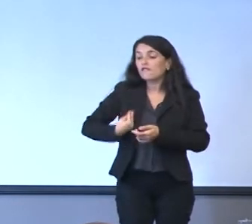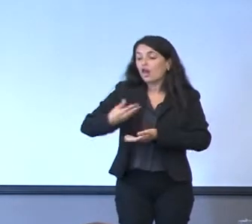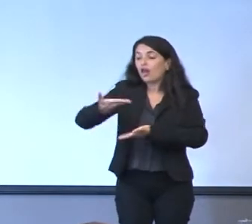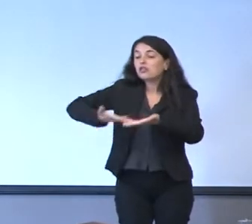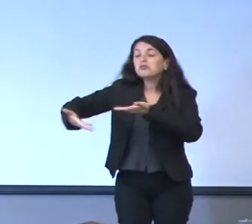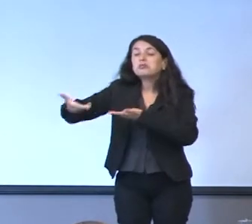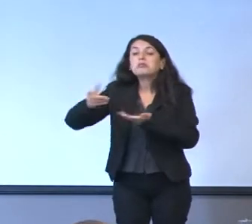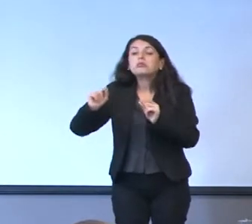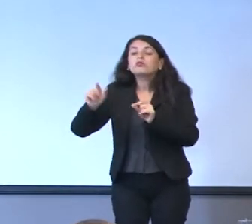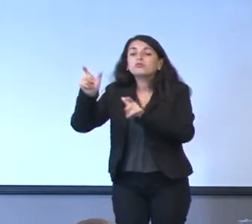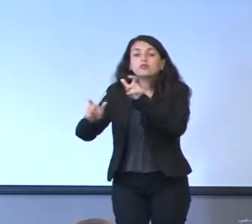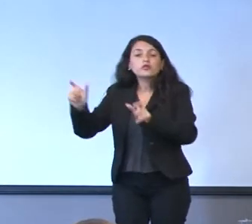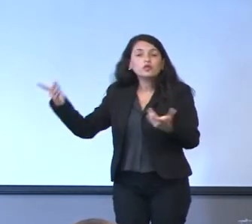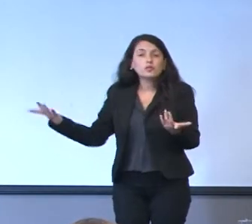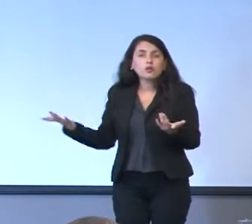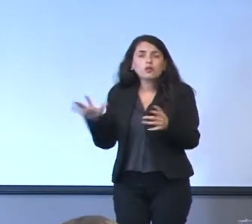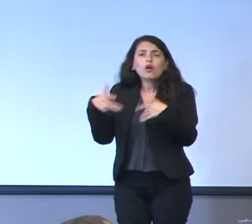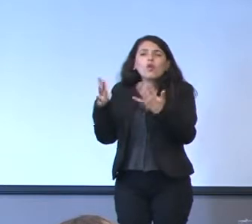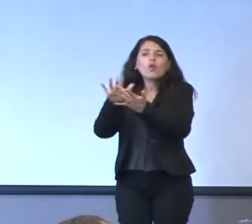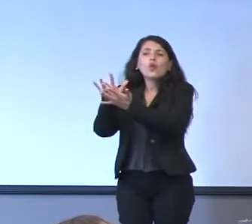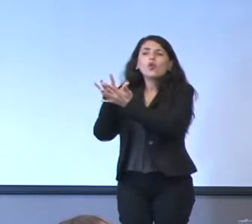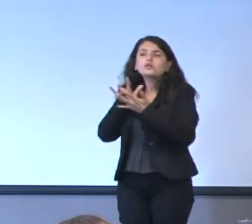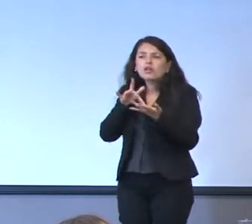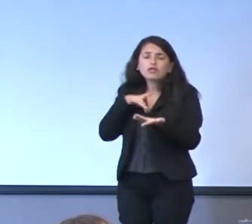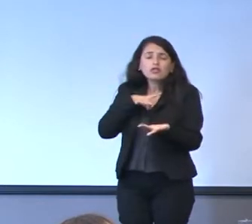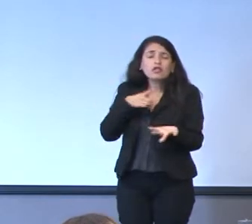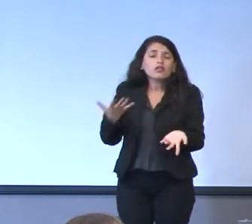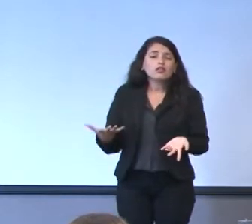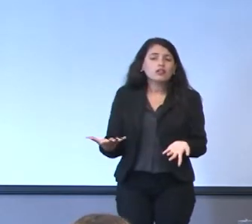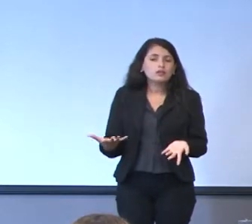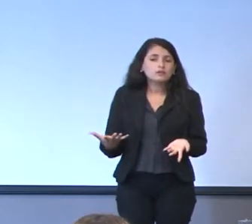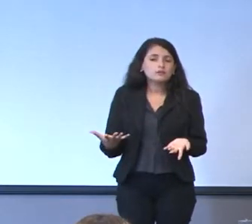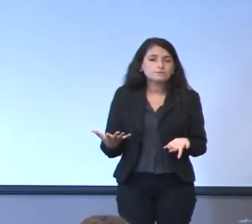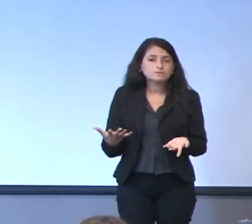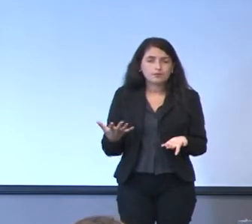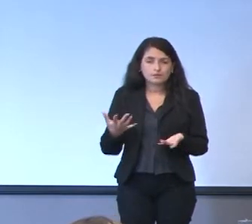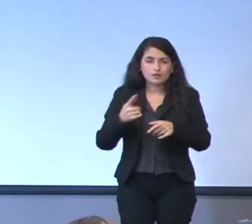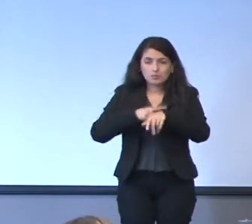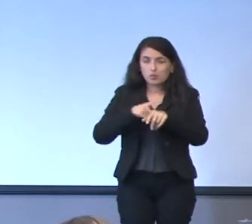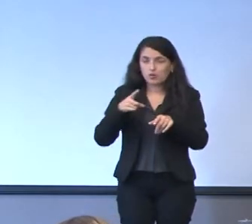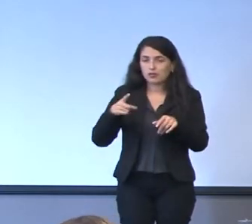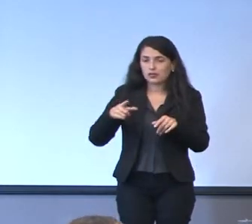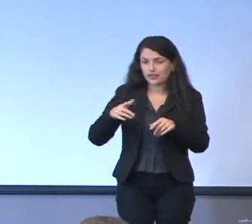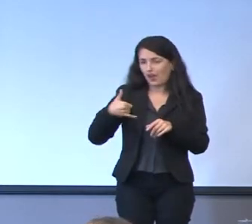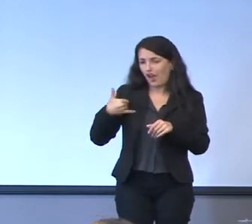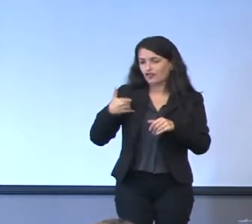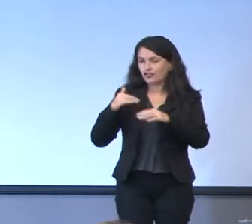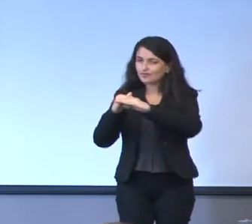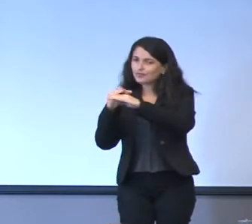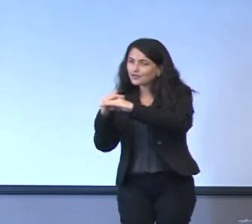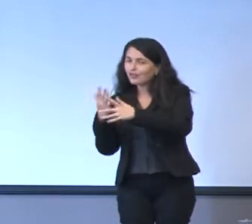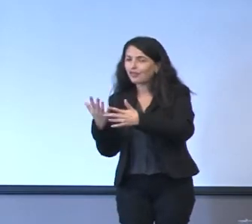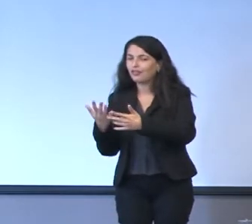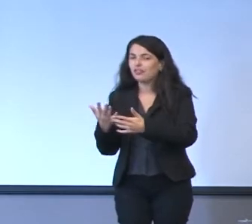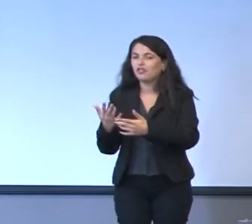Que tipo de contato que eles têm com pessoas da sua geração, que têm os mesmos